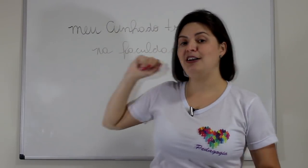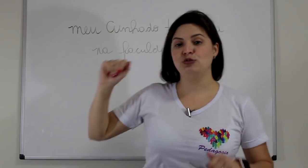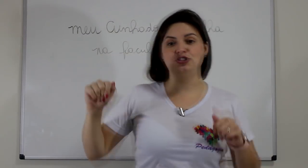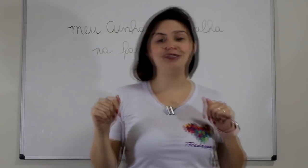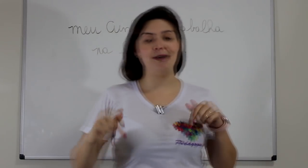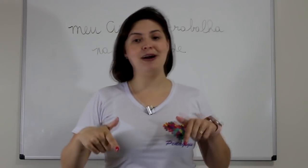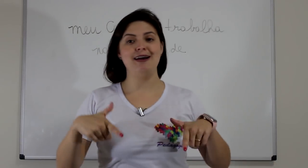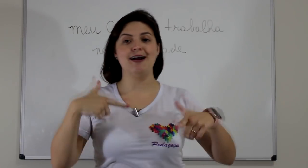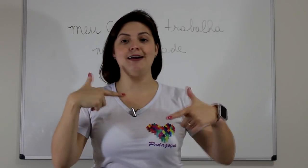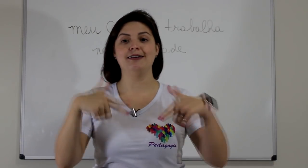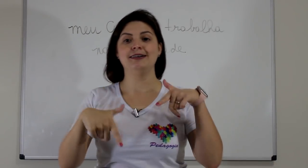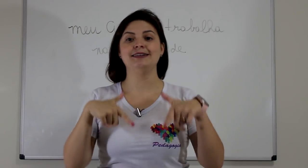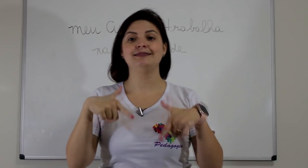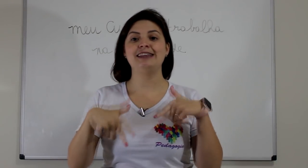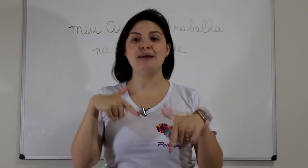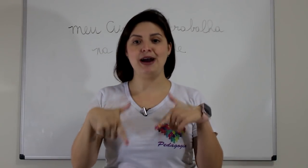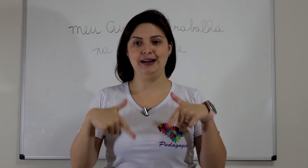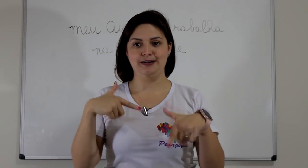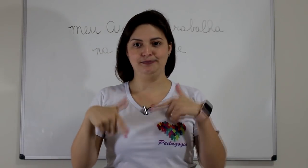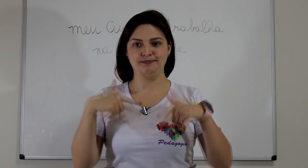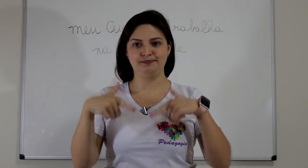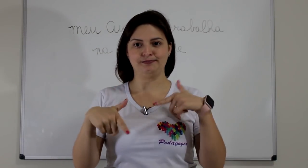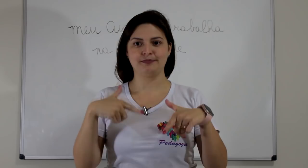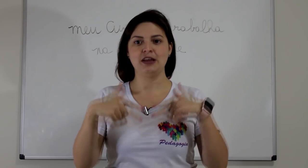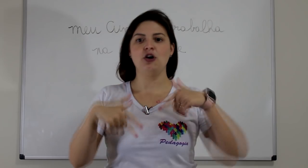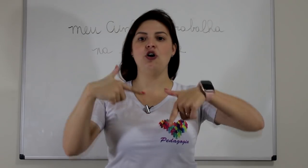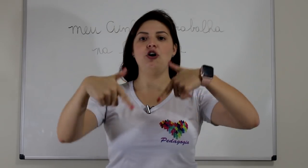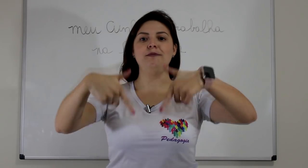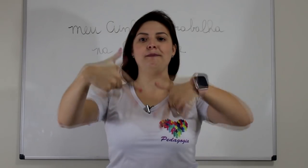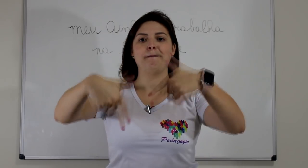trabalho, de trabalhar. Trabalha. Ó.